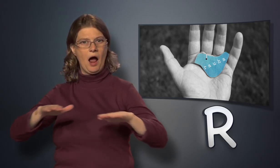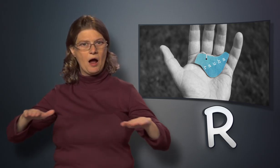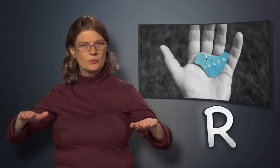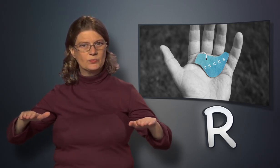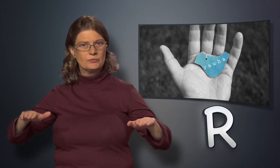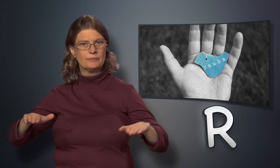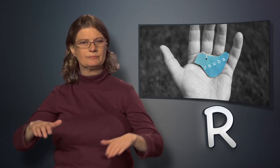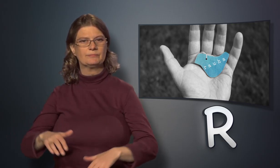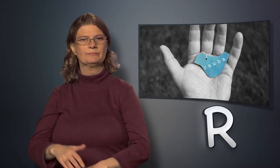Rauha.